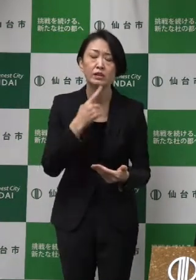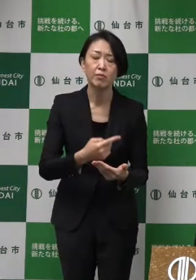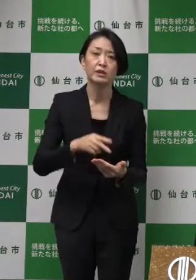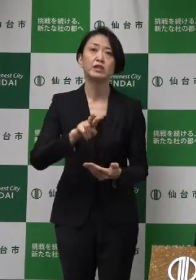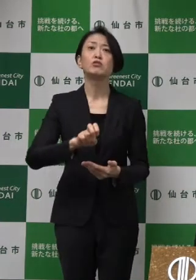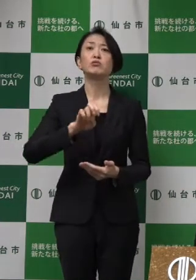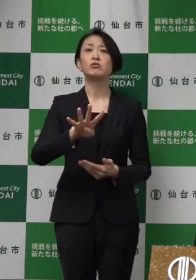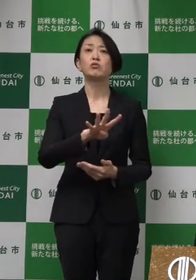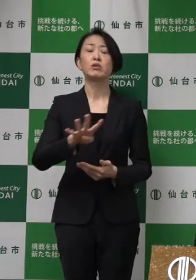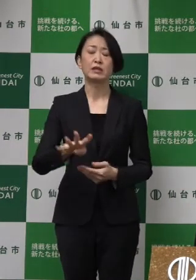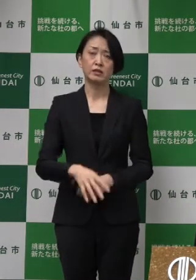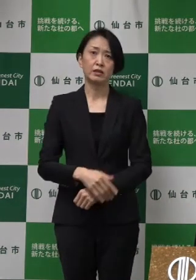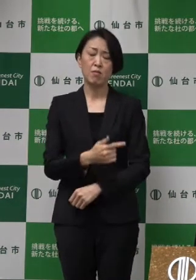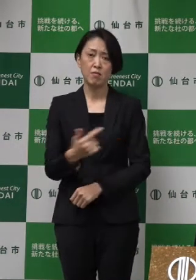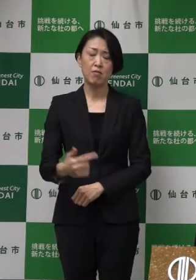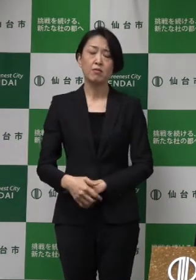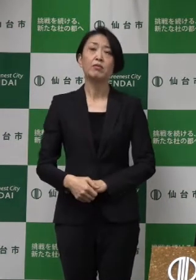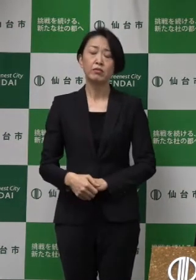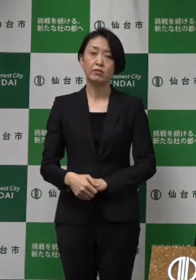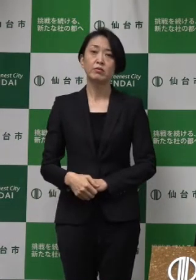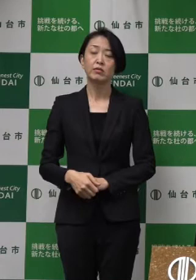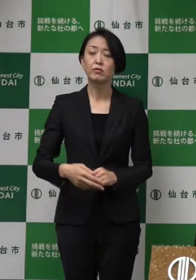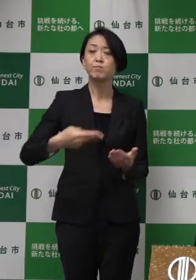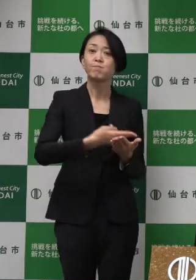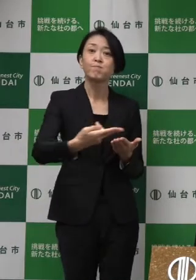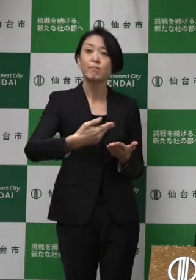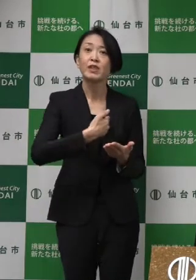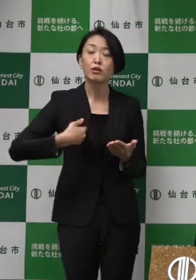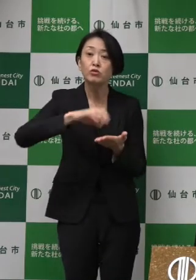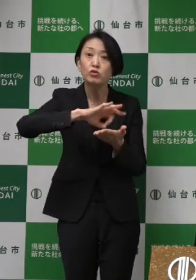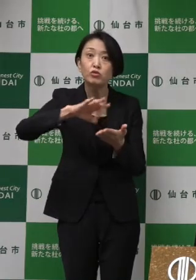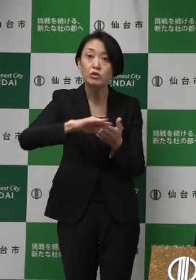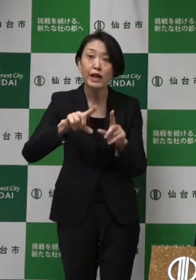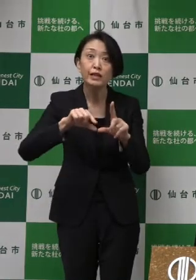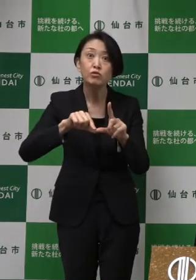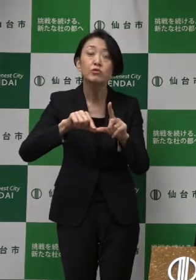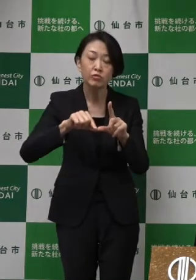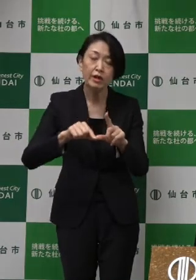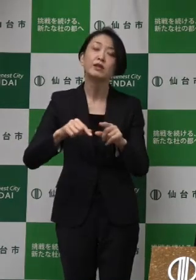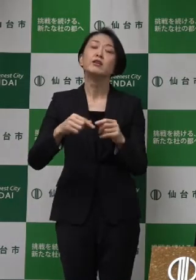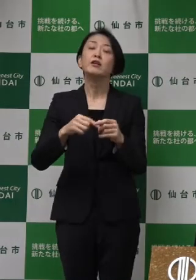名となっています。受け入れ可能病床の使用率は全入院者で